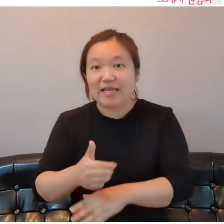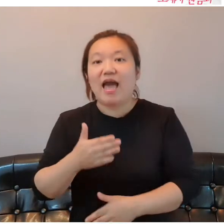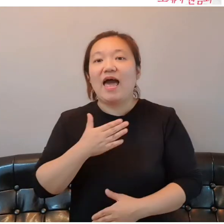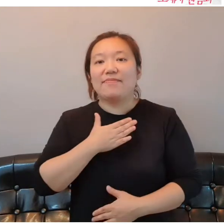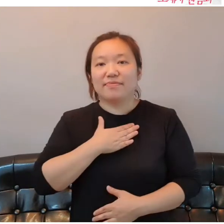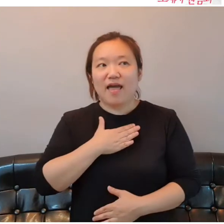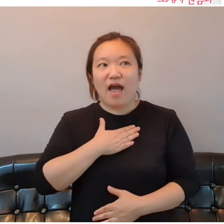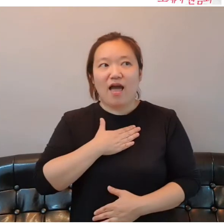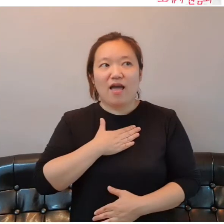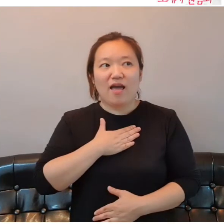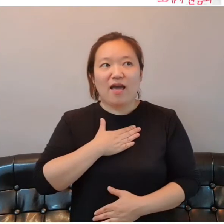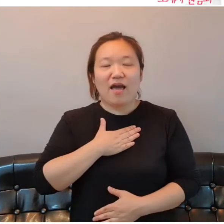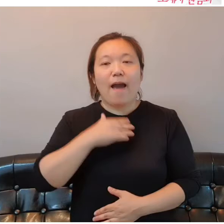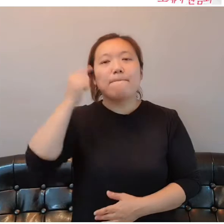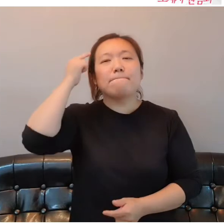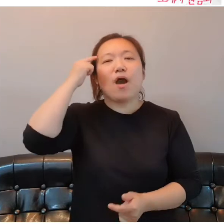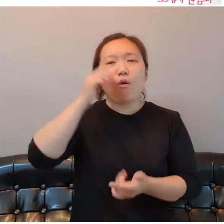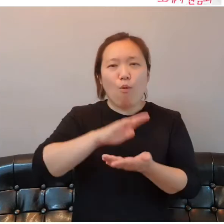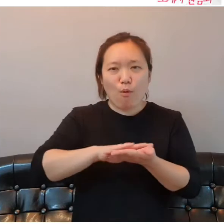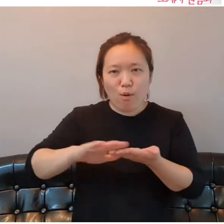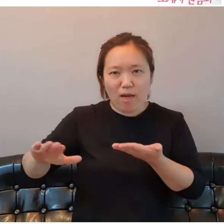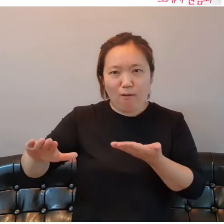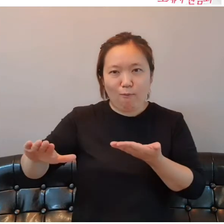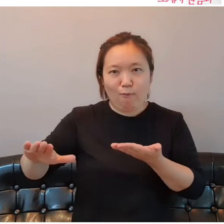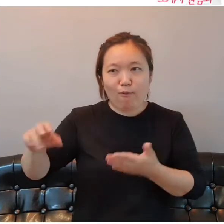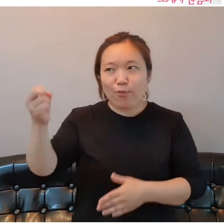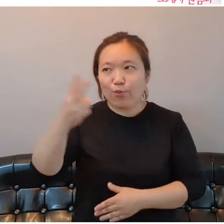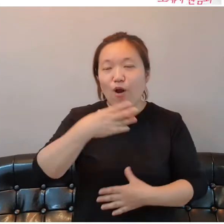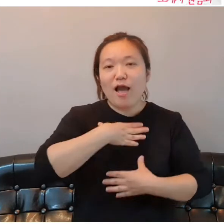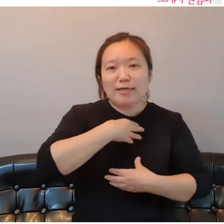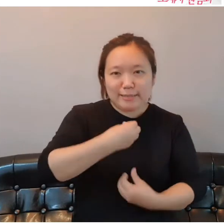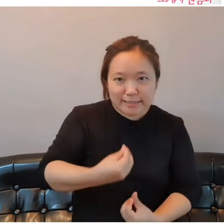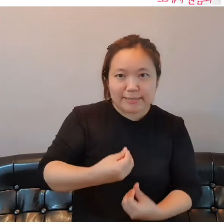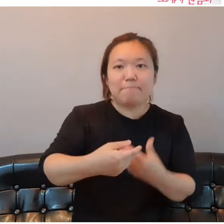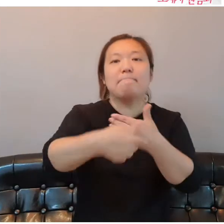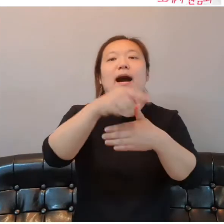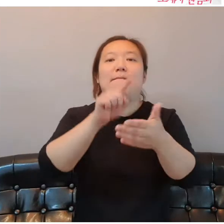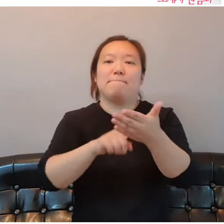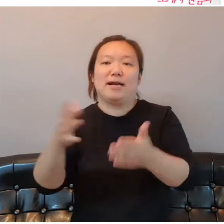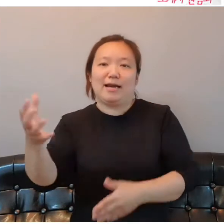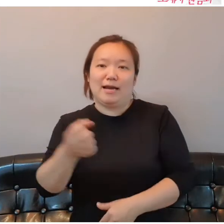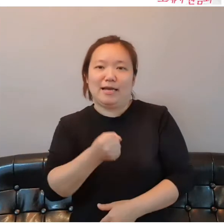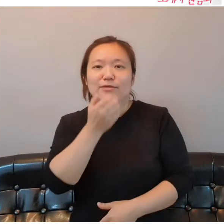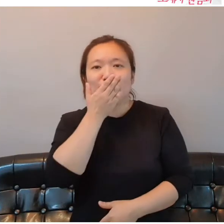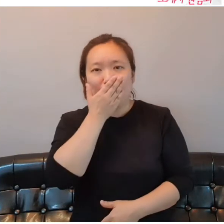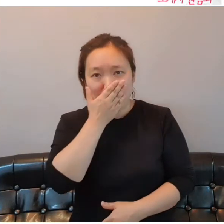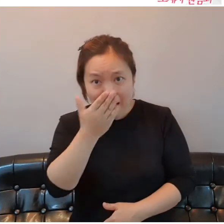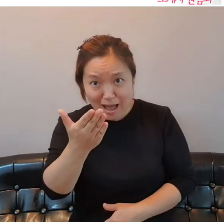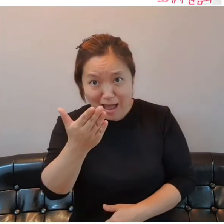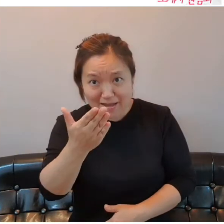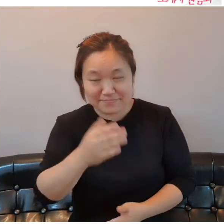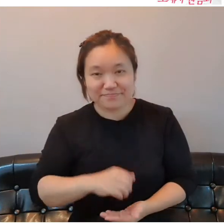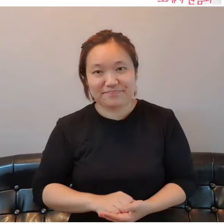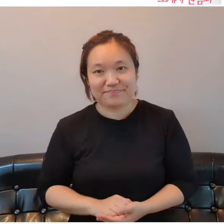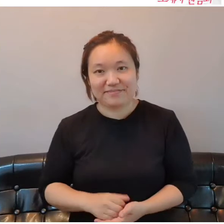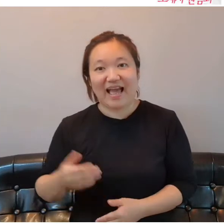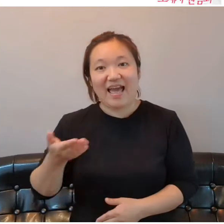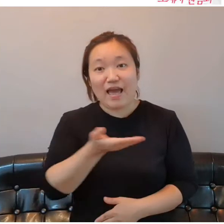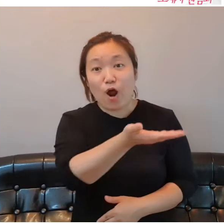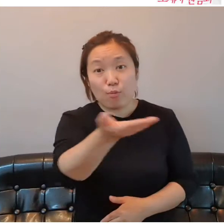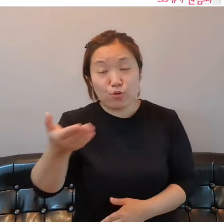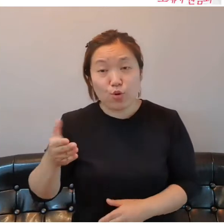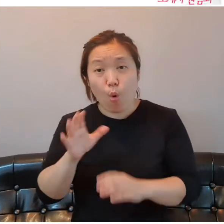스스로의 일상을 느껴보시기를 기원드리며 오늘은 이만 물러나겠습니다. 원심의 가족